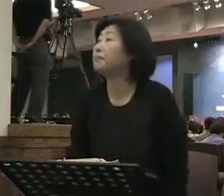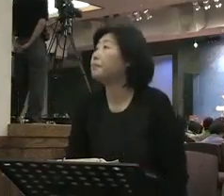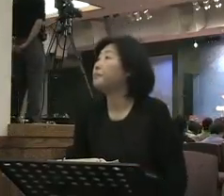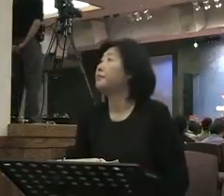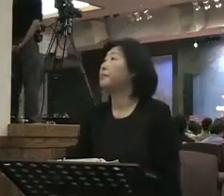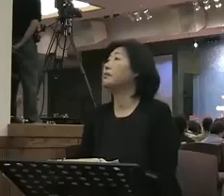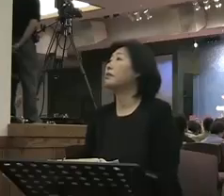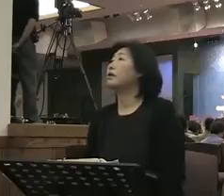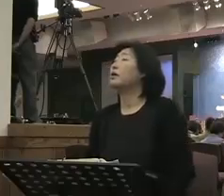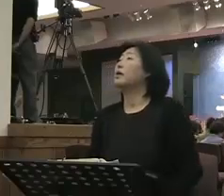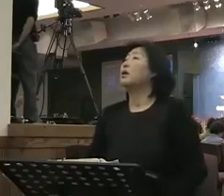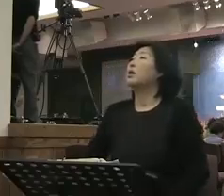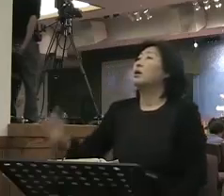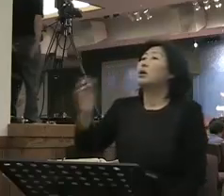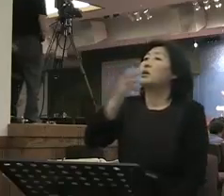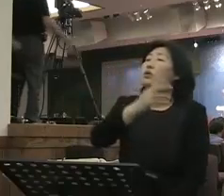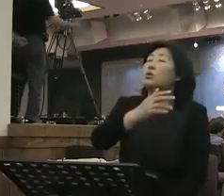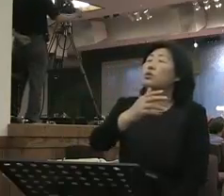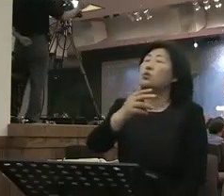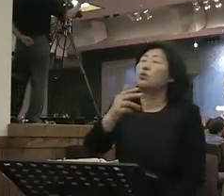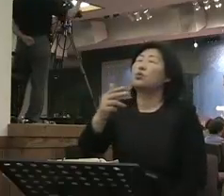주의 영광,